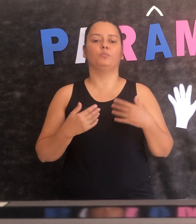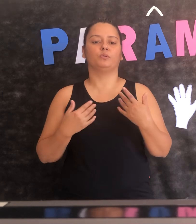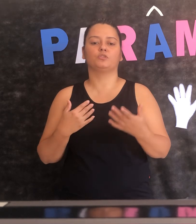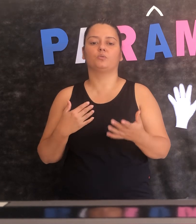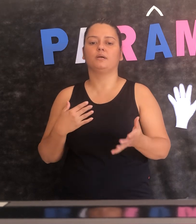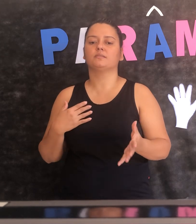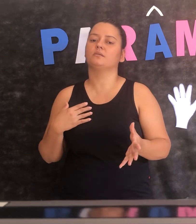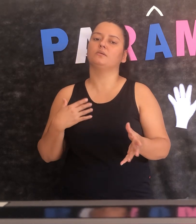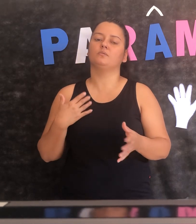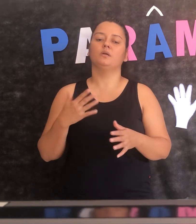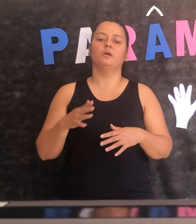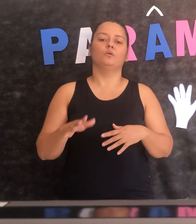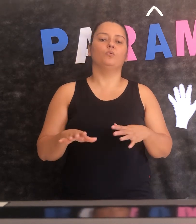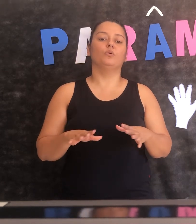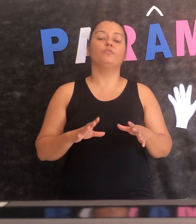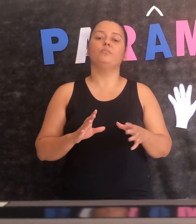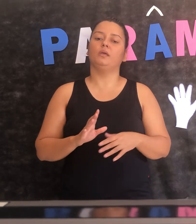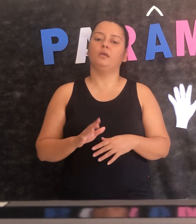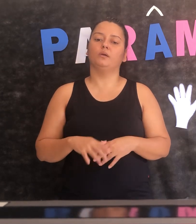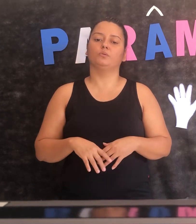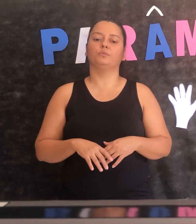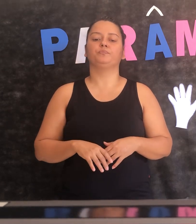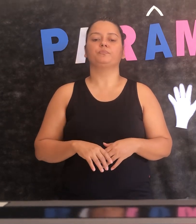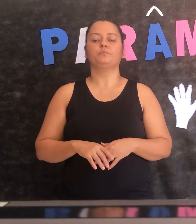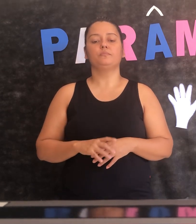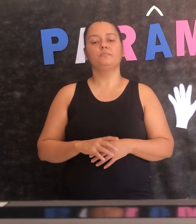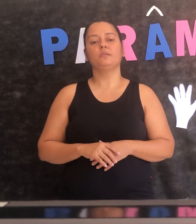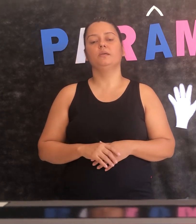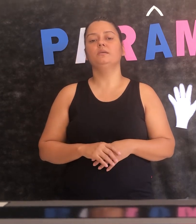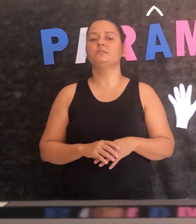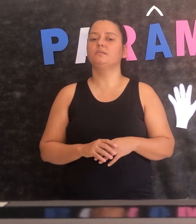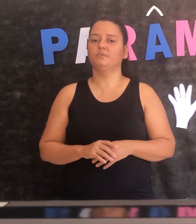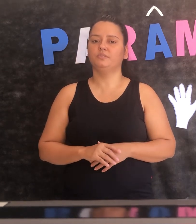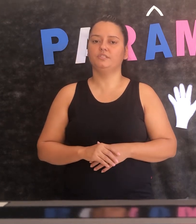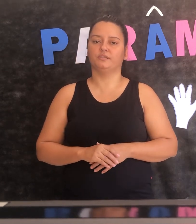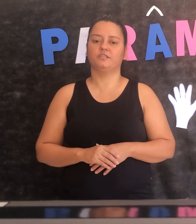de articulação, o movimento e assim por diante.